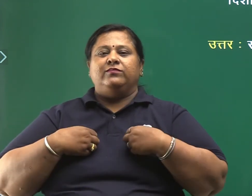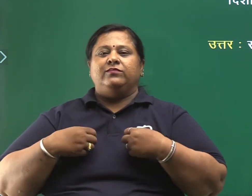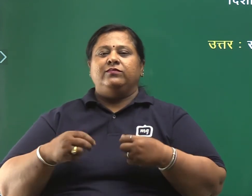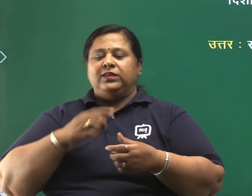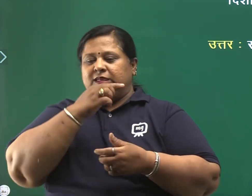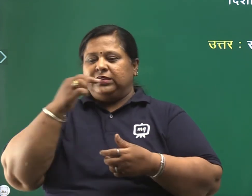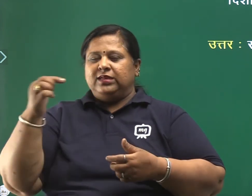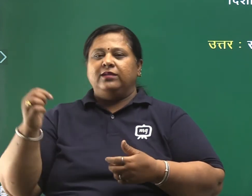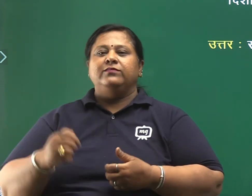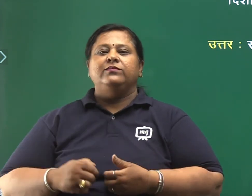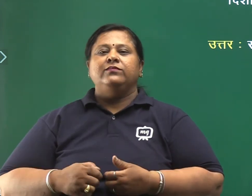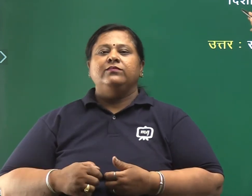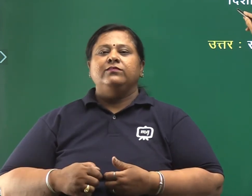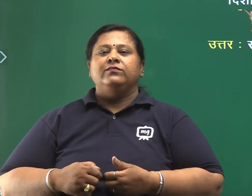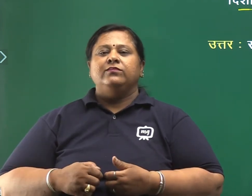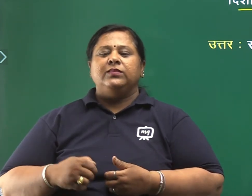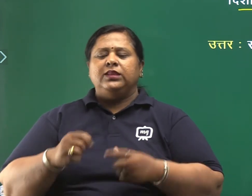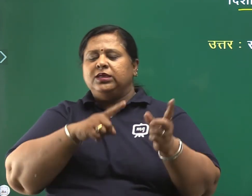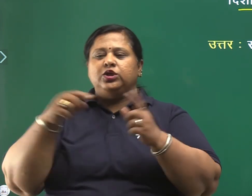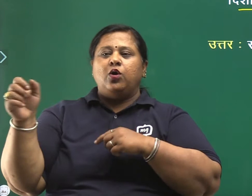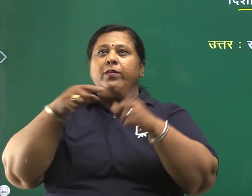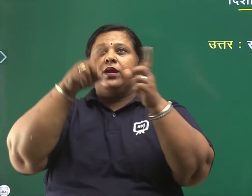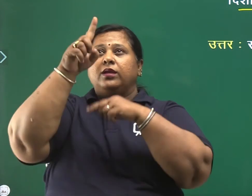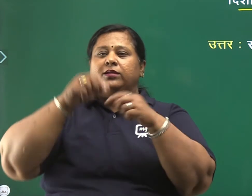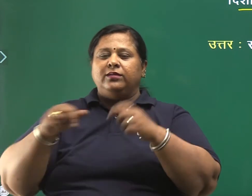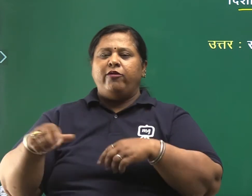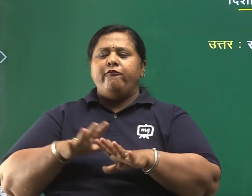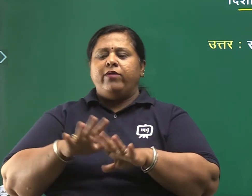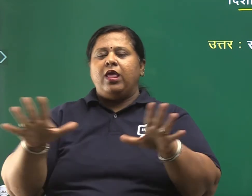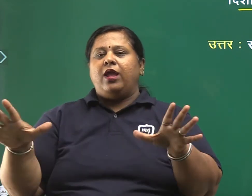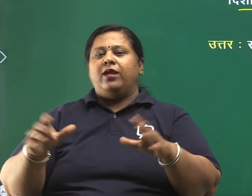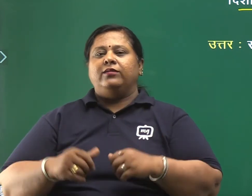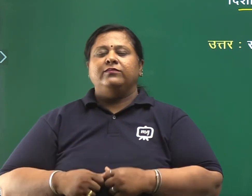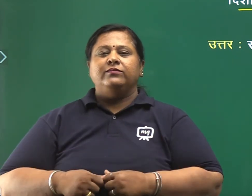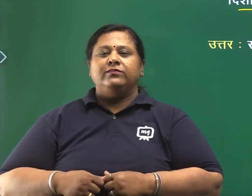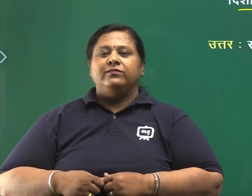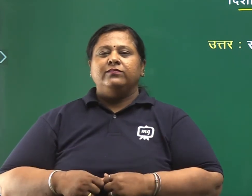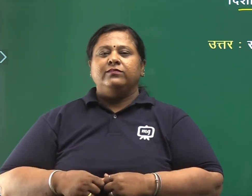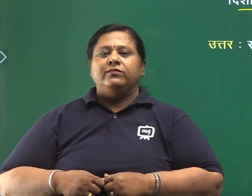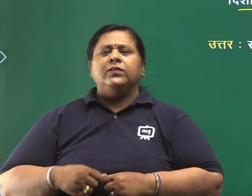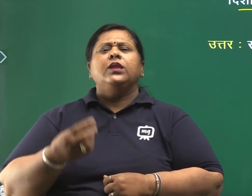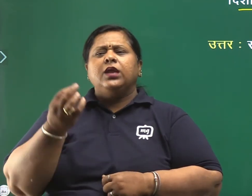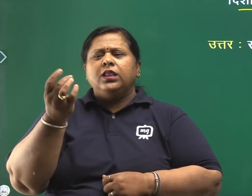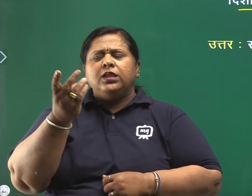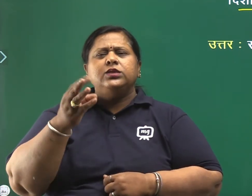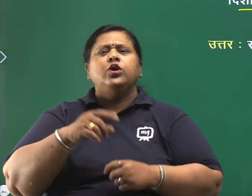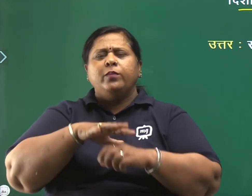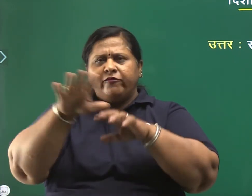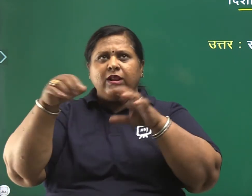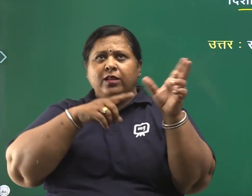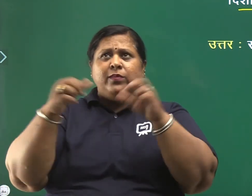रिक्त स्थान दिशाओं में फैला है। कितनी दिशाओं में फैला